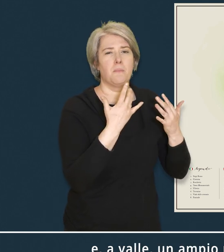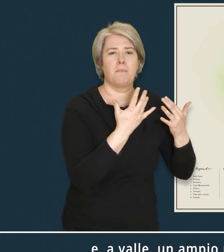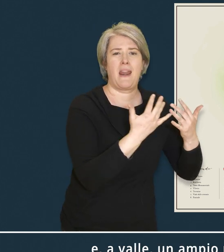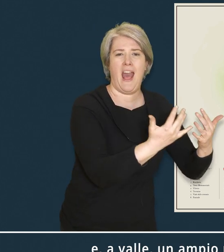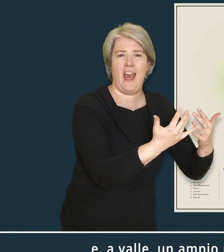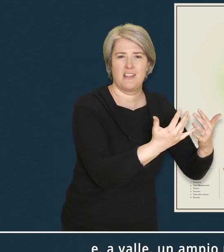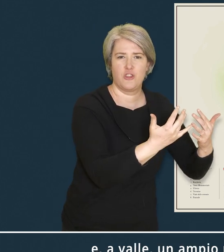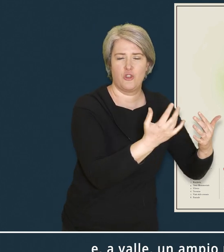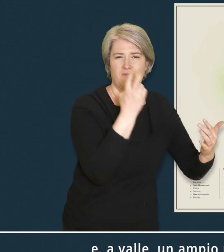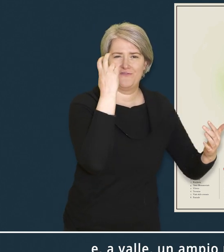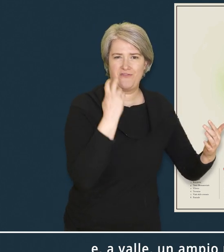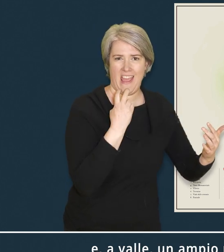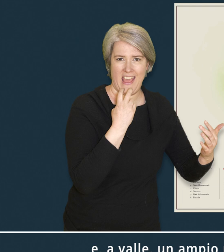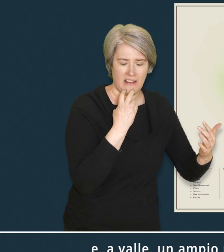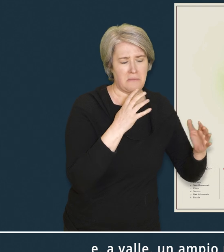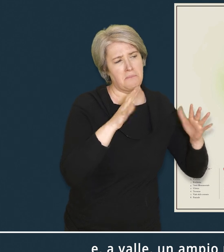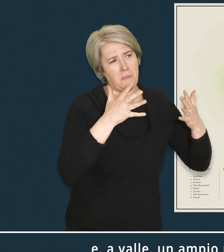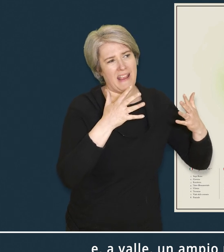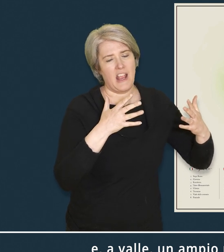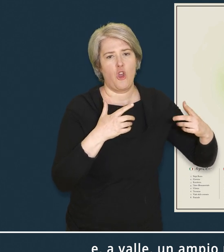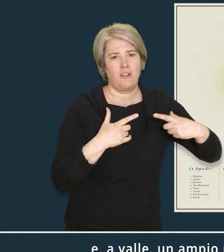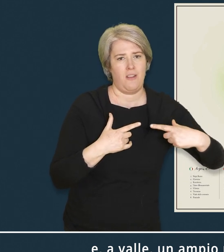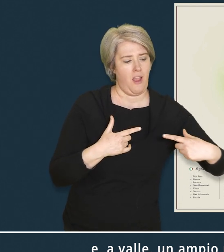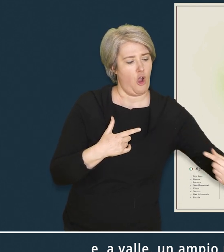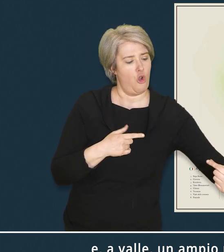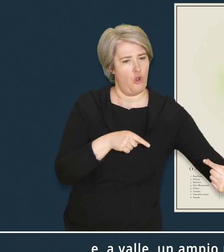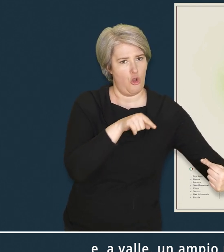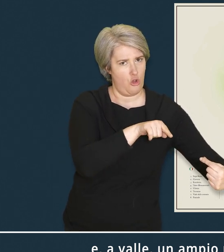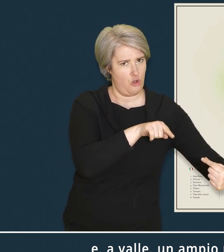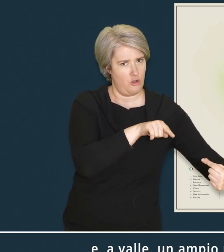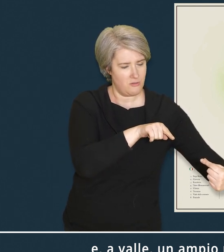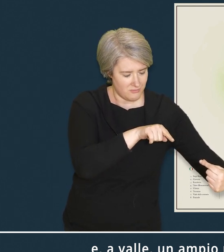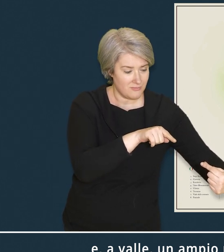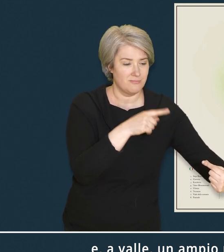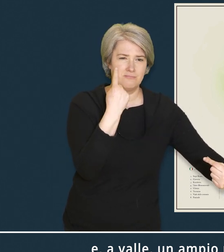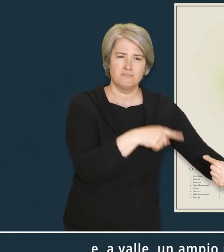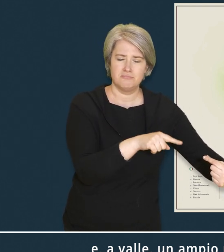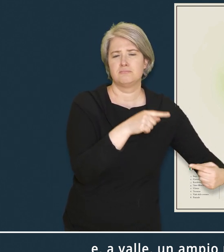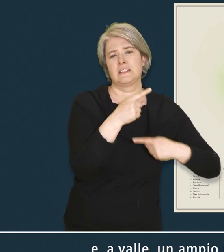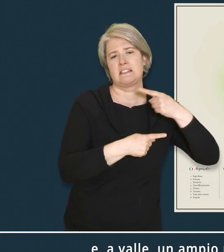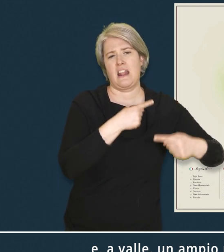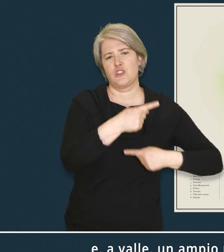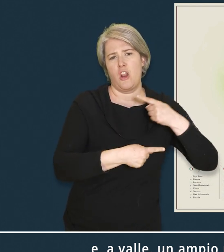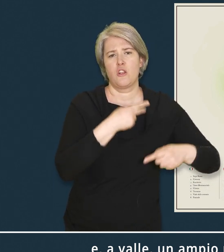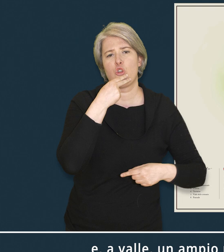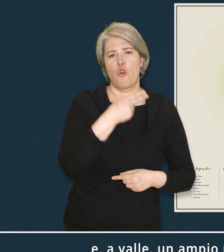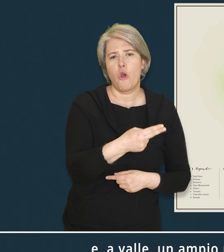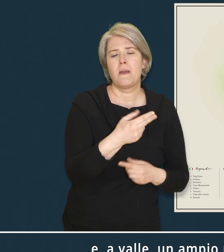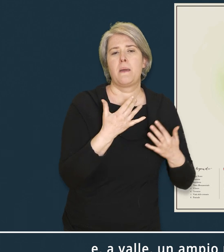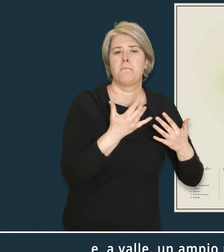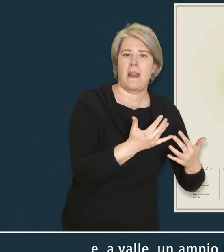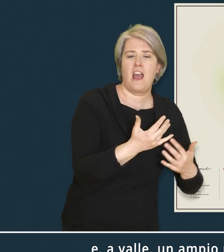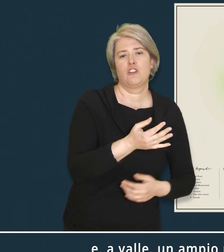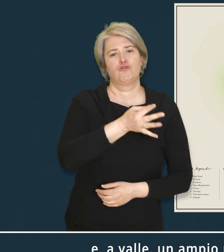valle un ampio prato verde, dalla forma approssimativamente triangolare. Il